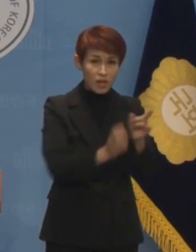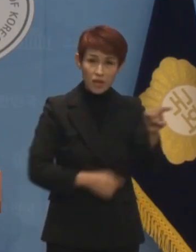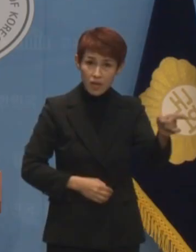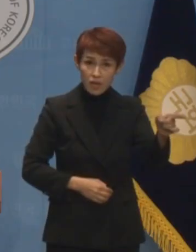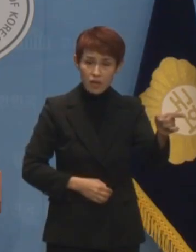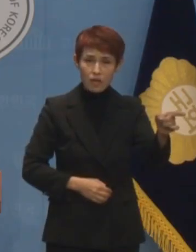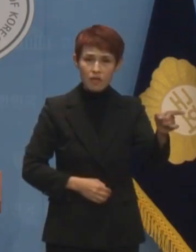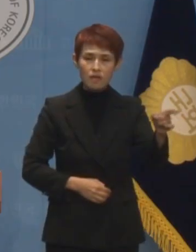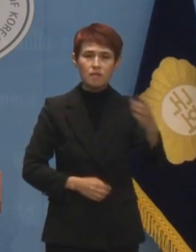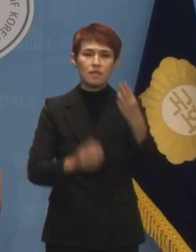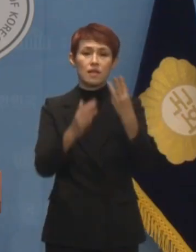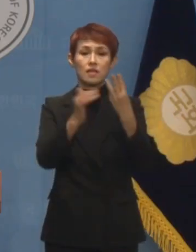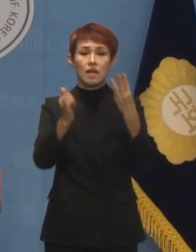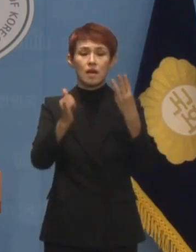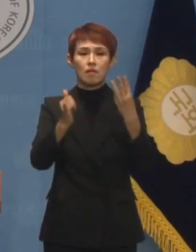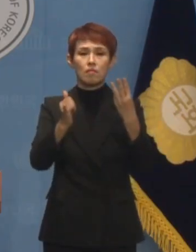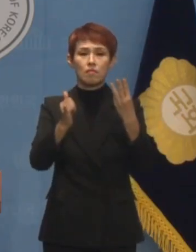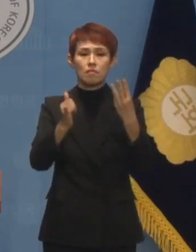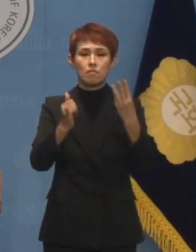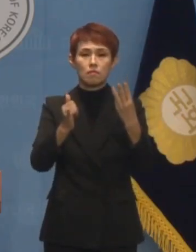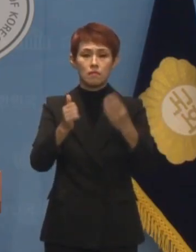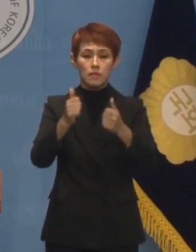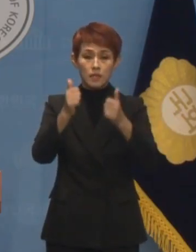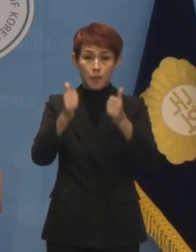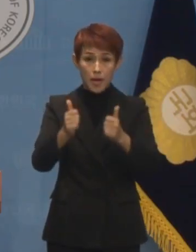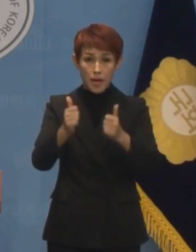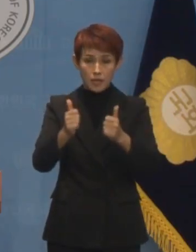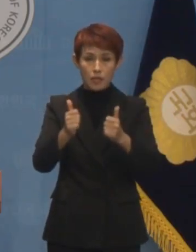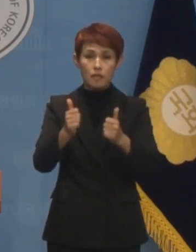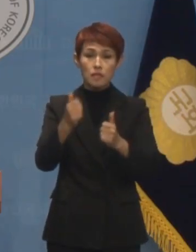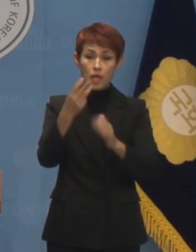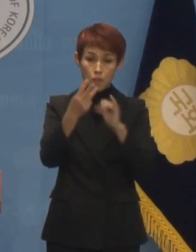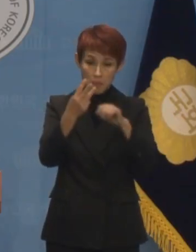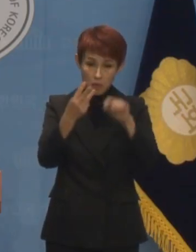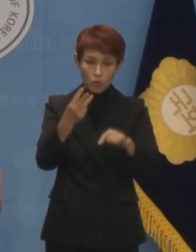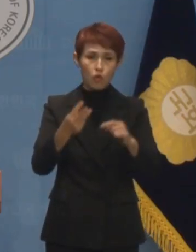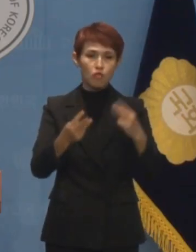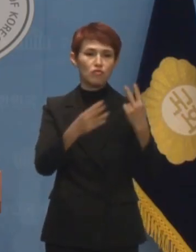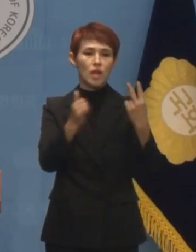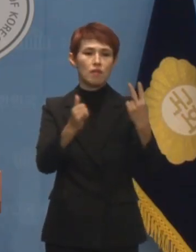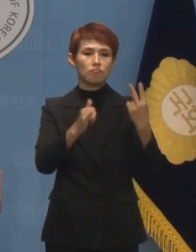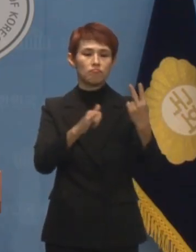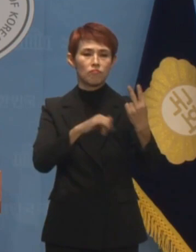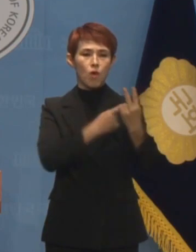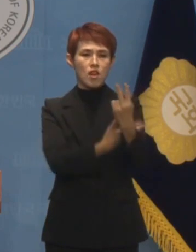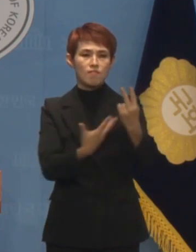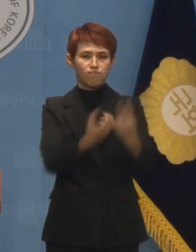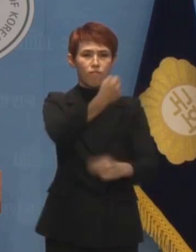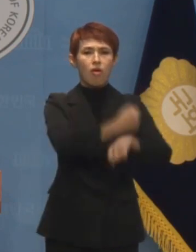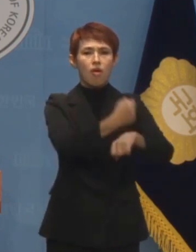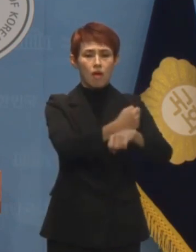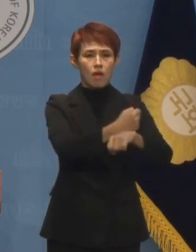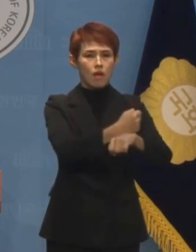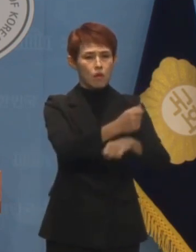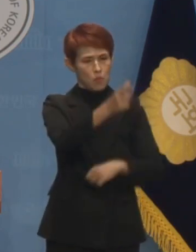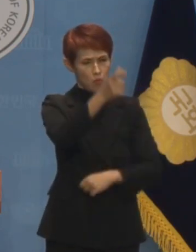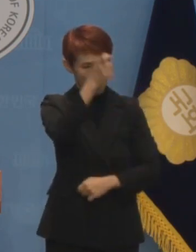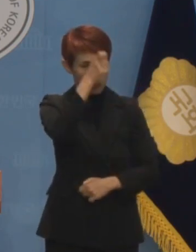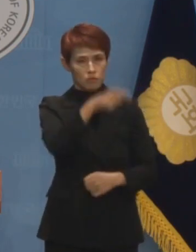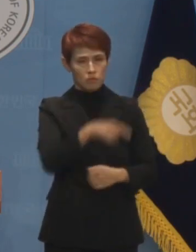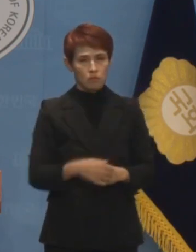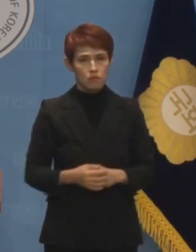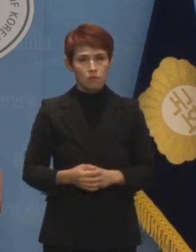3명의 국회 선출 헌법재판관 중 2명을 추천하겠다면서 지금껏 유지되어 온